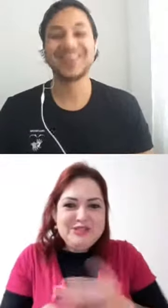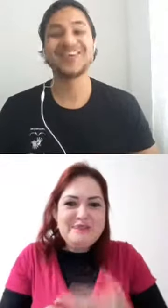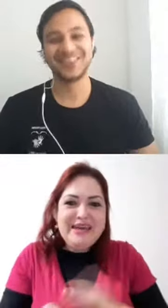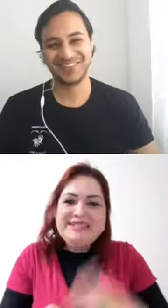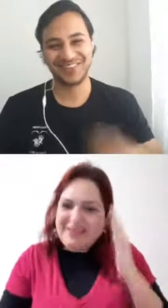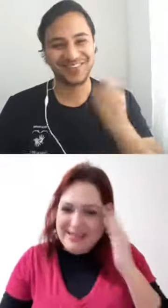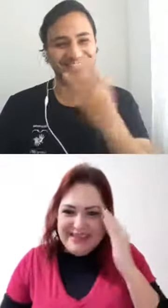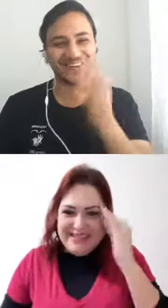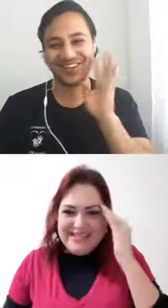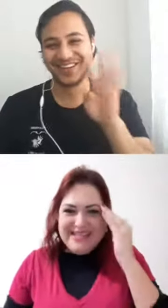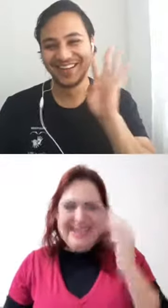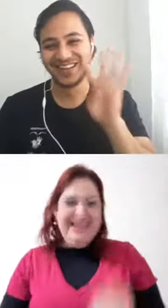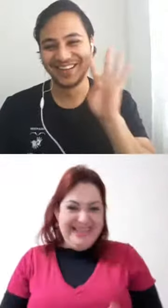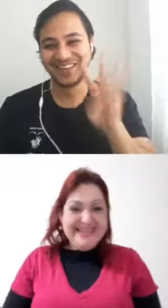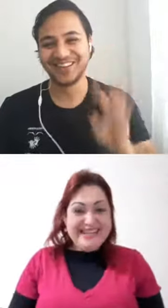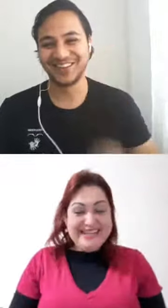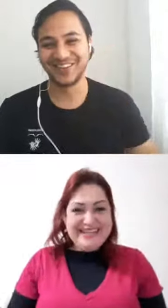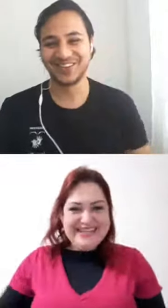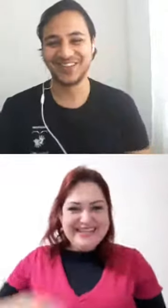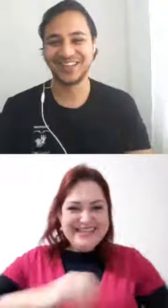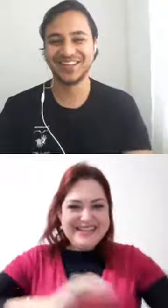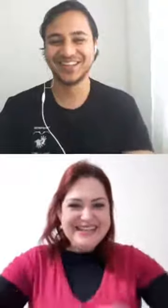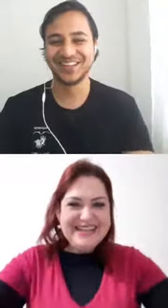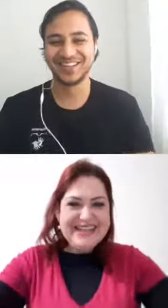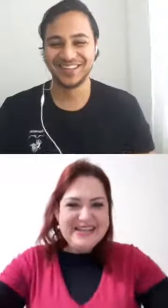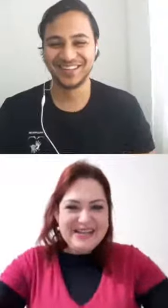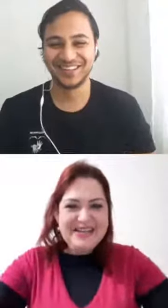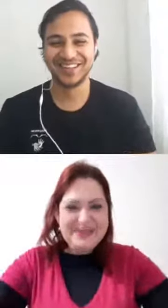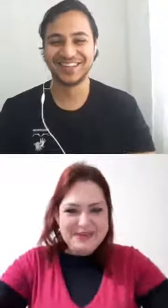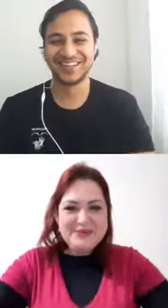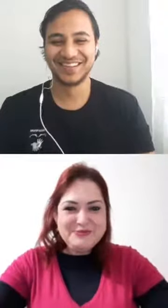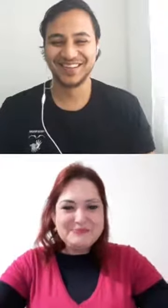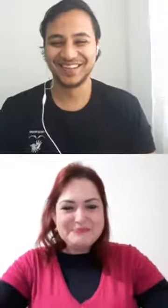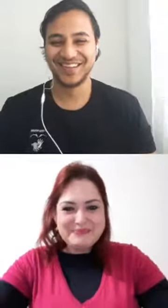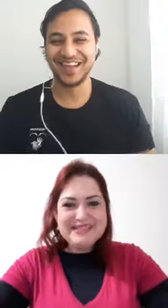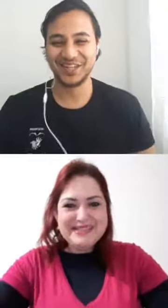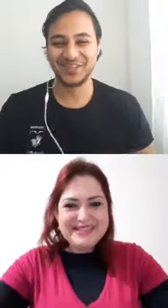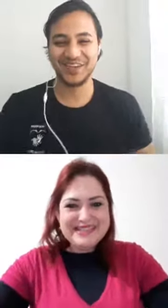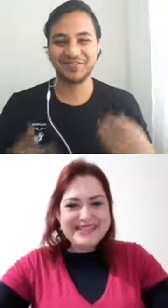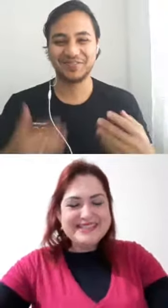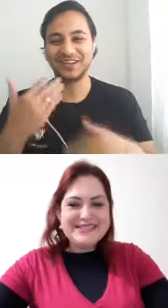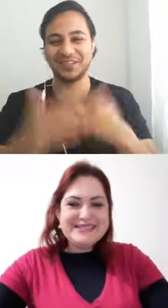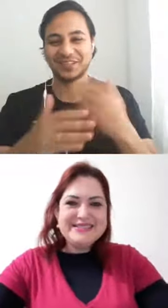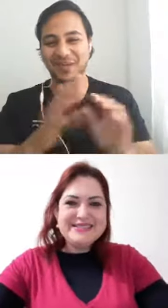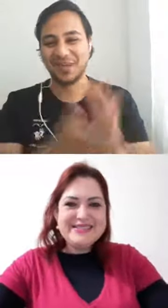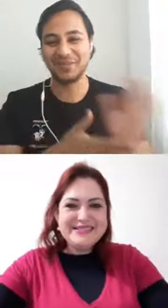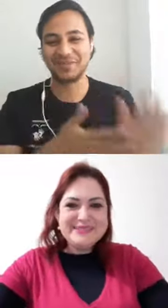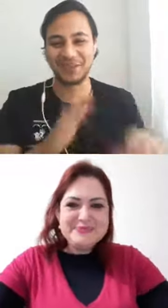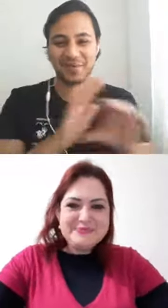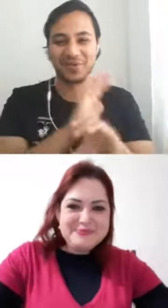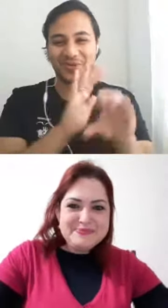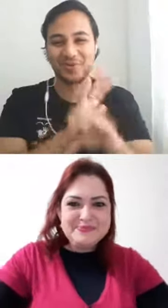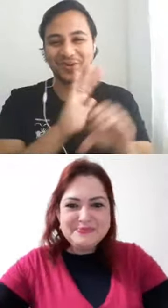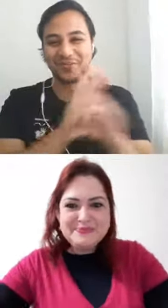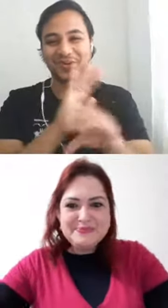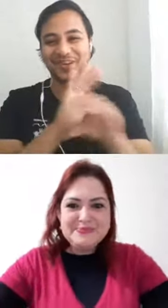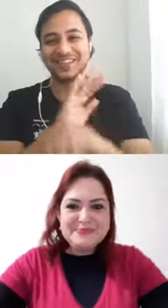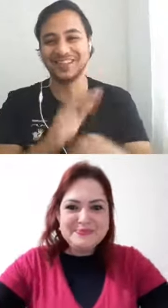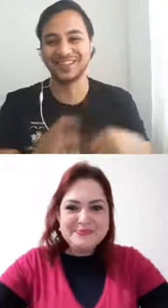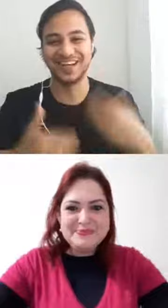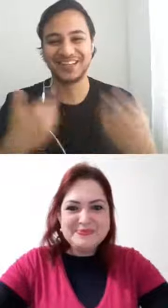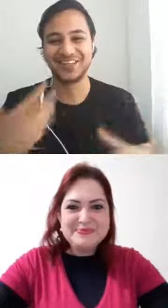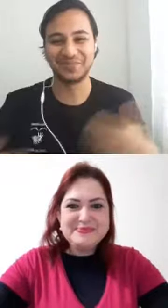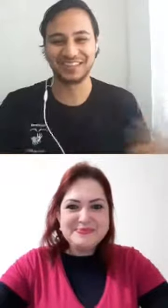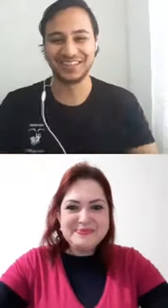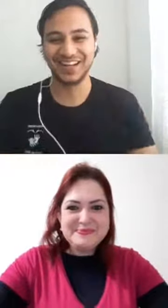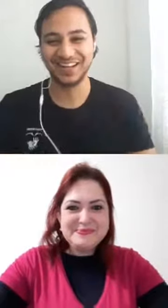intérprete também, então ela vai Oh, entender. show de bola. A gente vai fazer uma Libras, tá um pouco de português